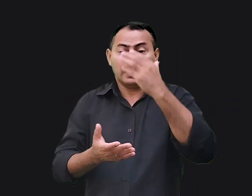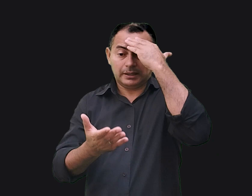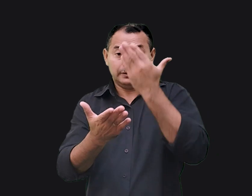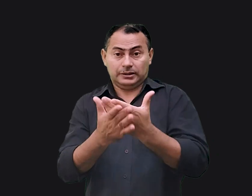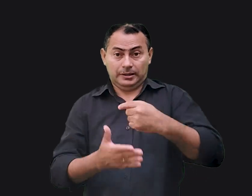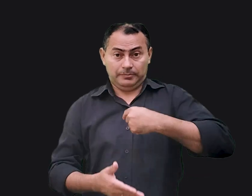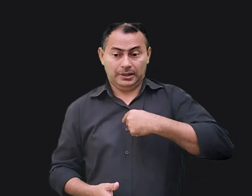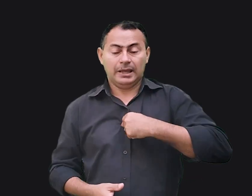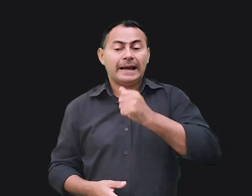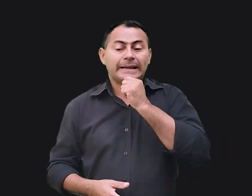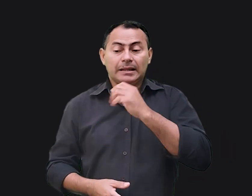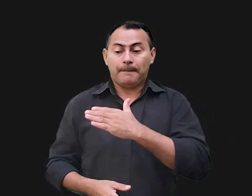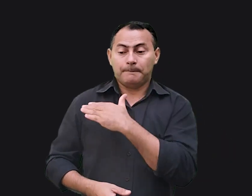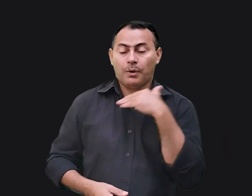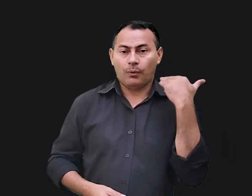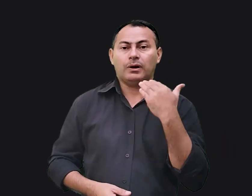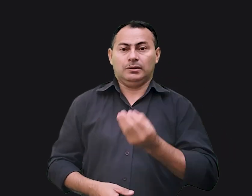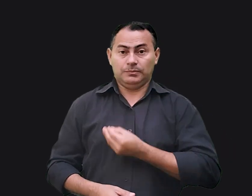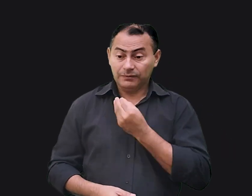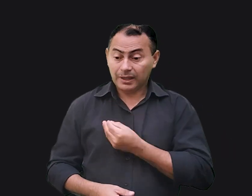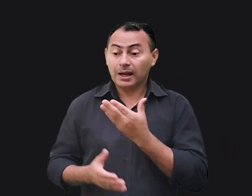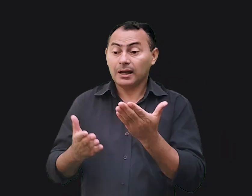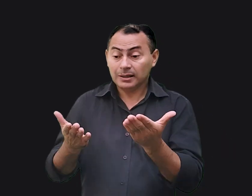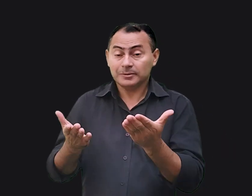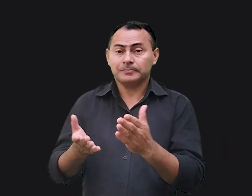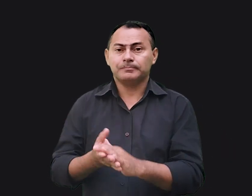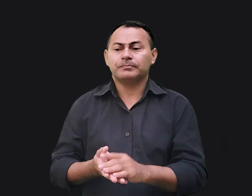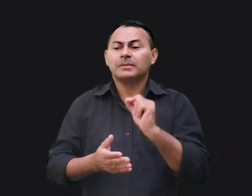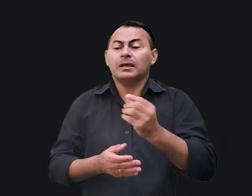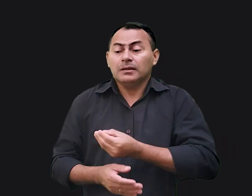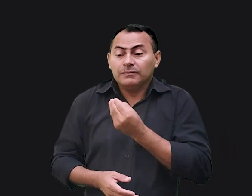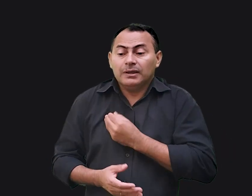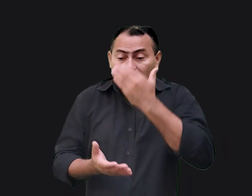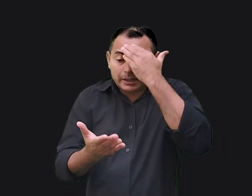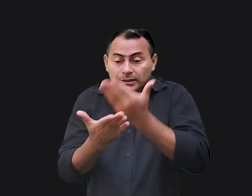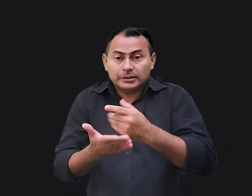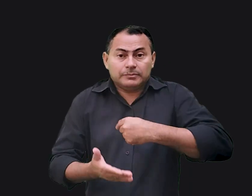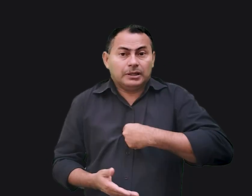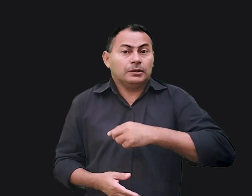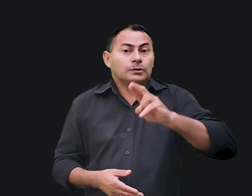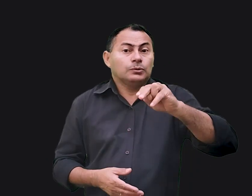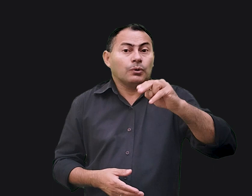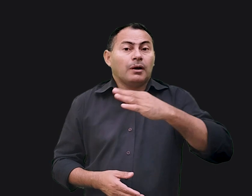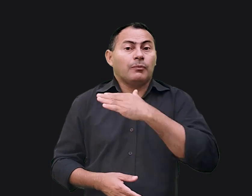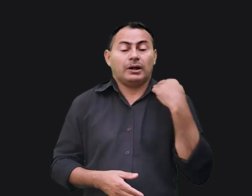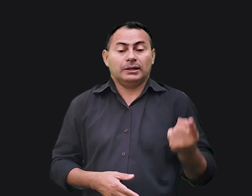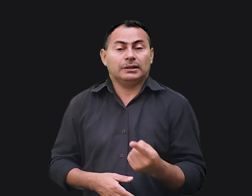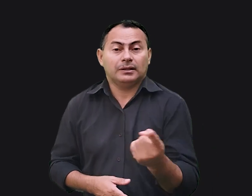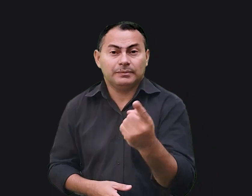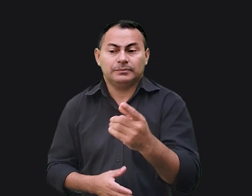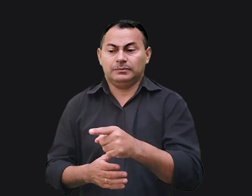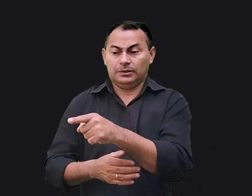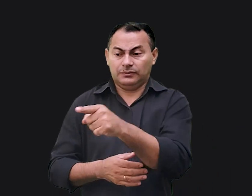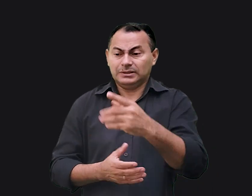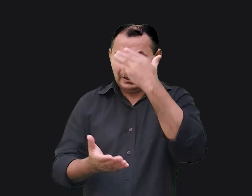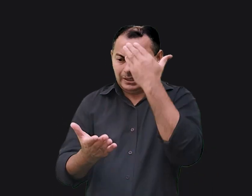que crê em mim, ainda que morra, viverá. E quem vive e crê em mim não morrerá eternamente. Você crê